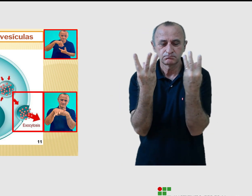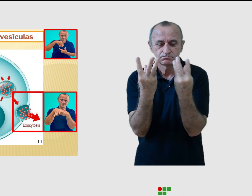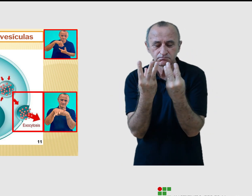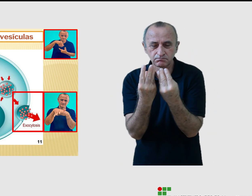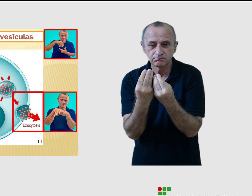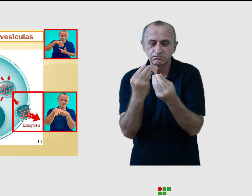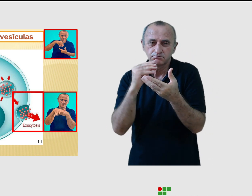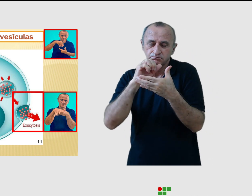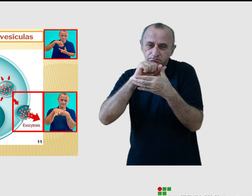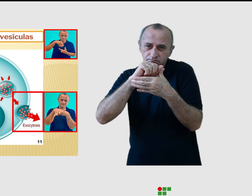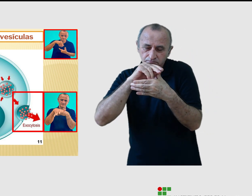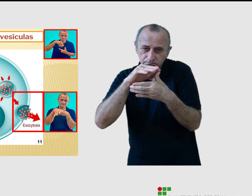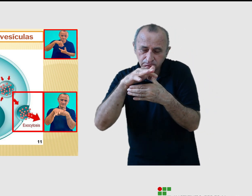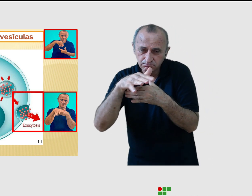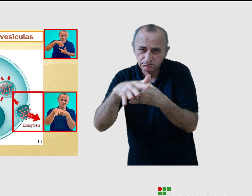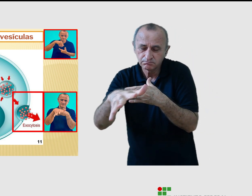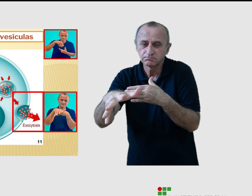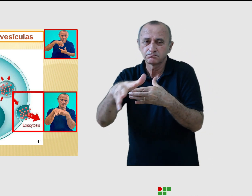um saco